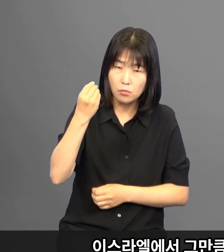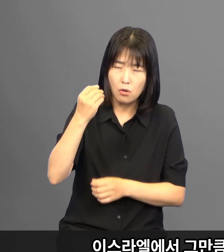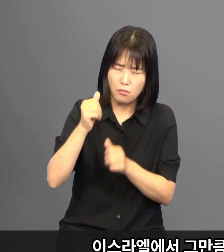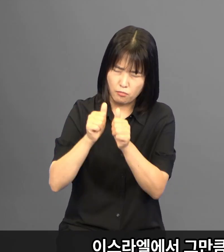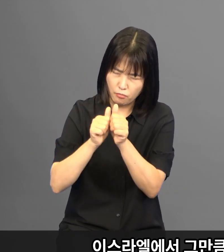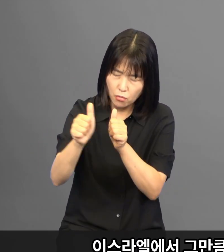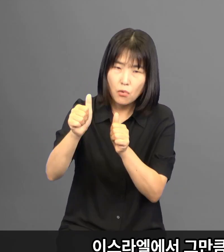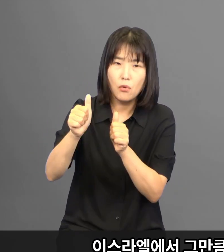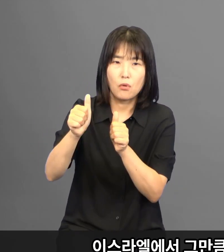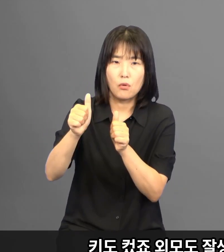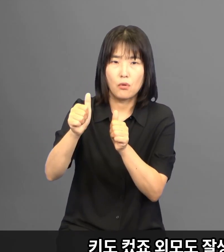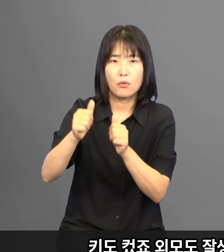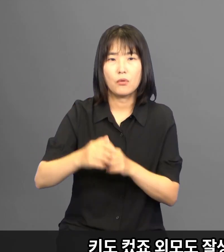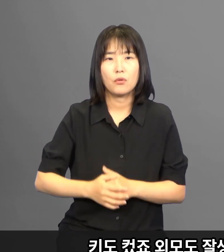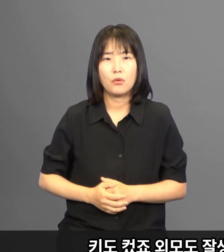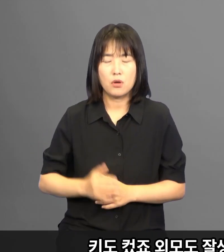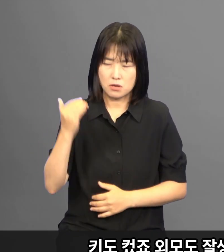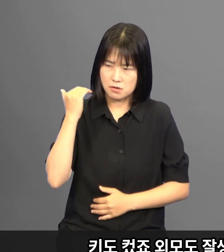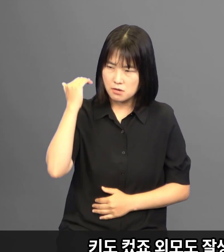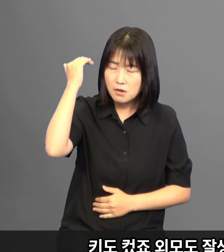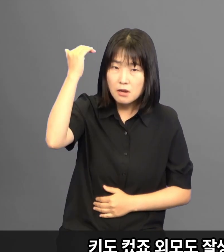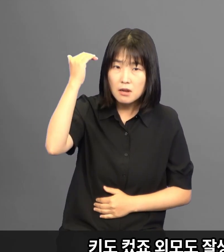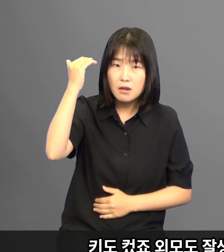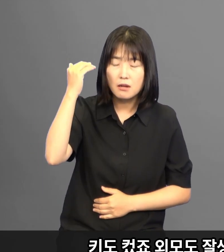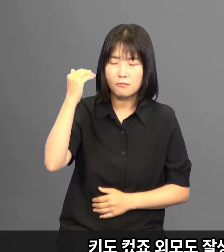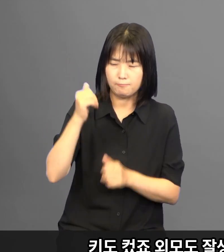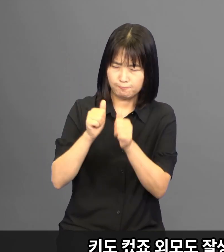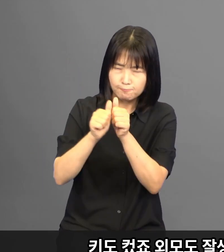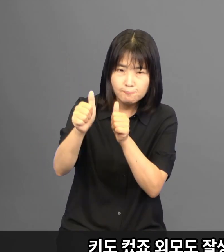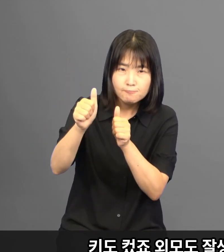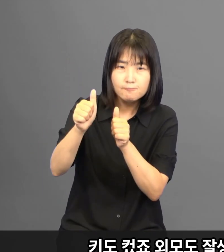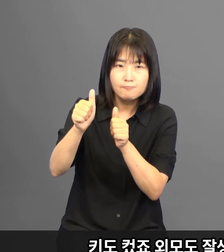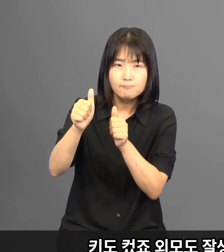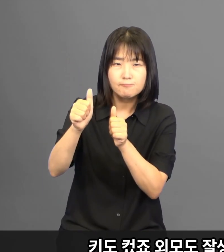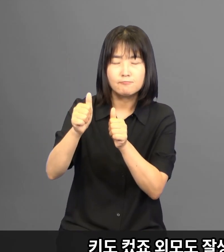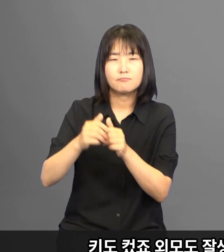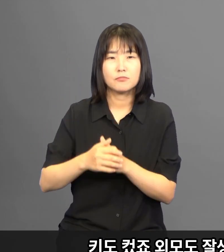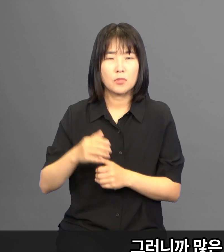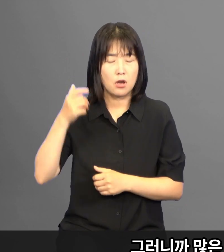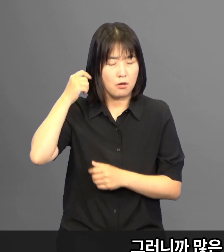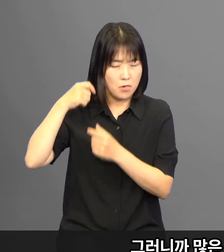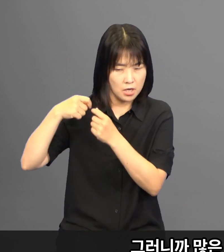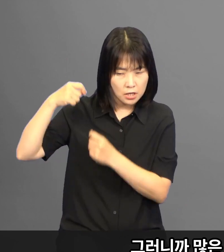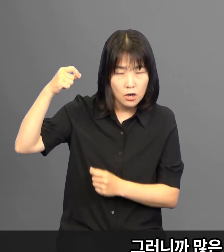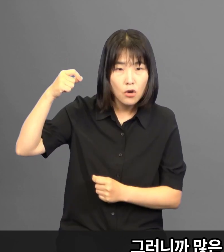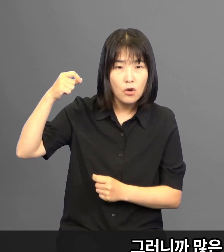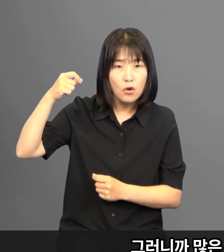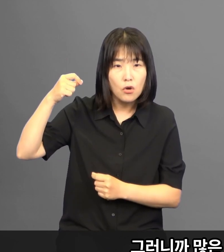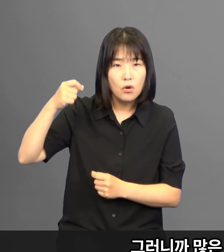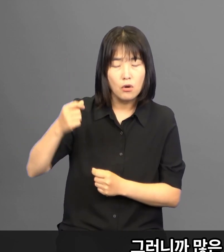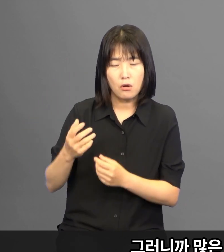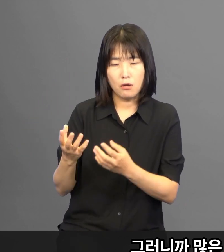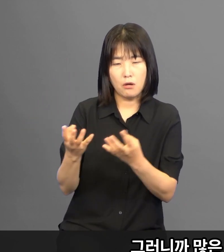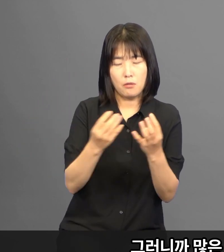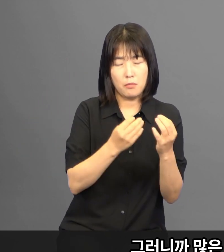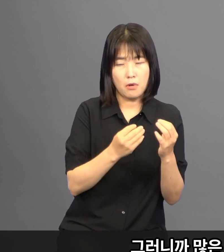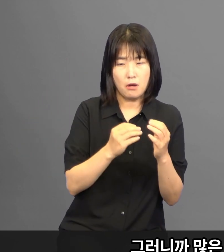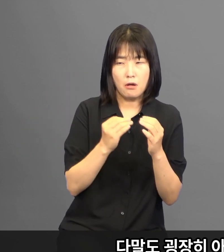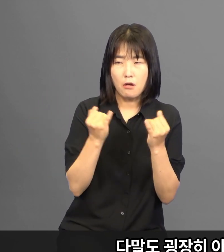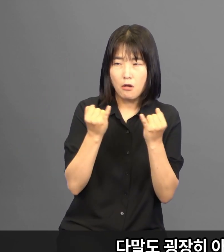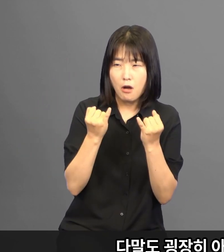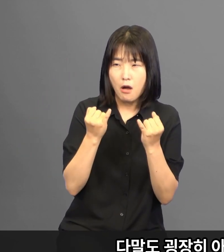멋있는 남자가 없었습니다. 키도 컸죠. 외모도 잘생겼죠. 머리도 또 길어가지고, 그러니까 많은 여인들이